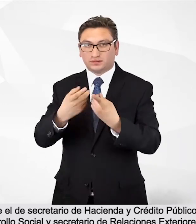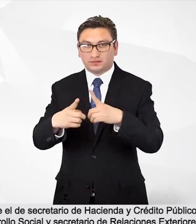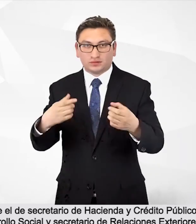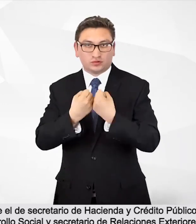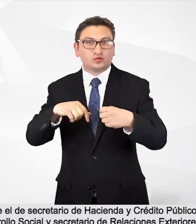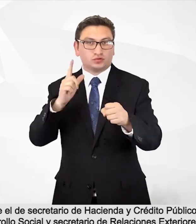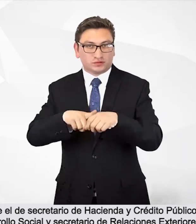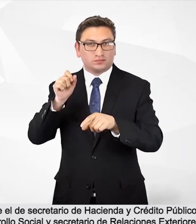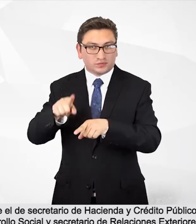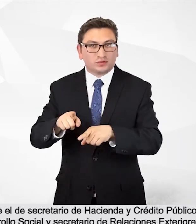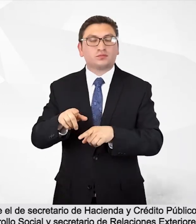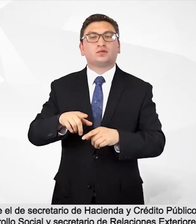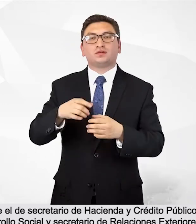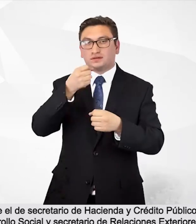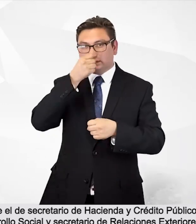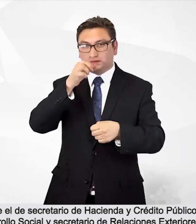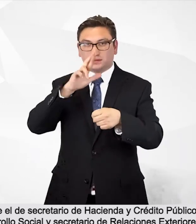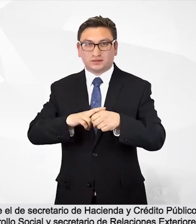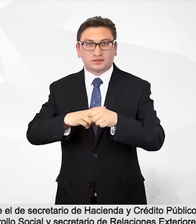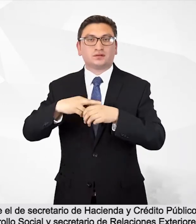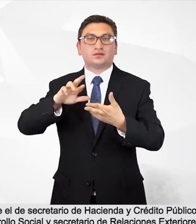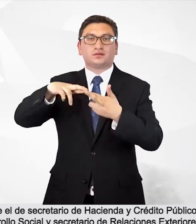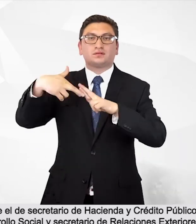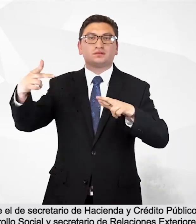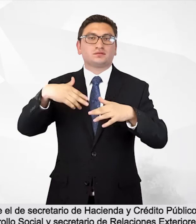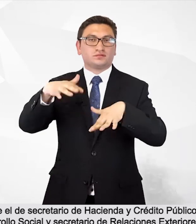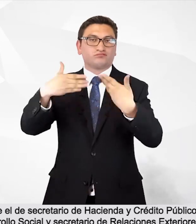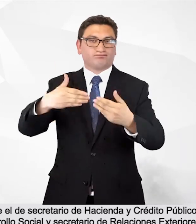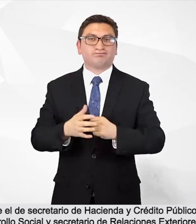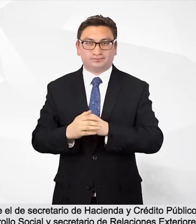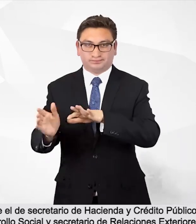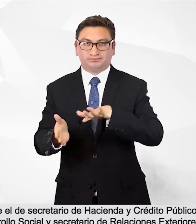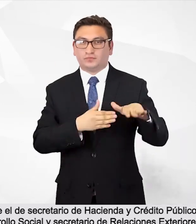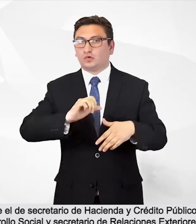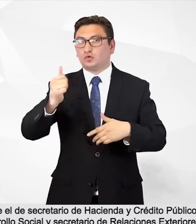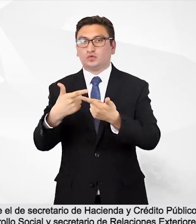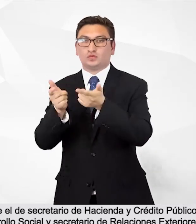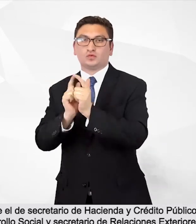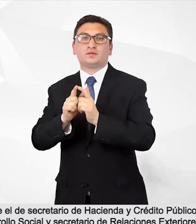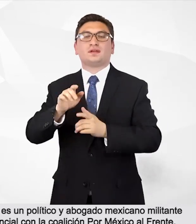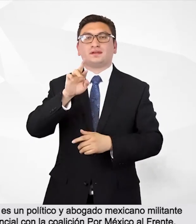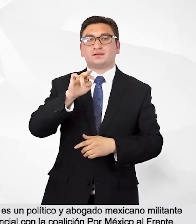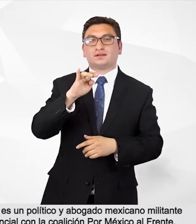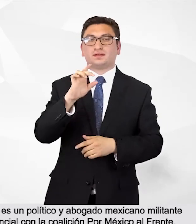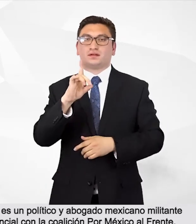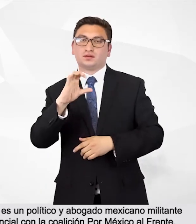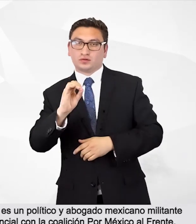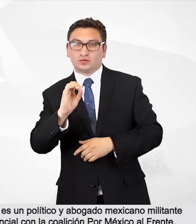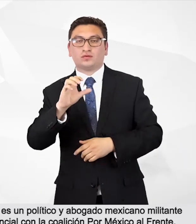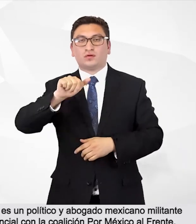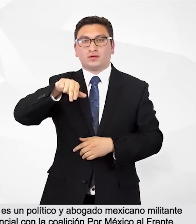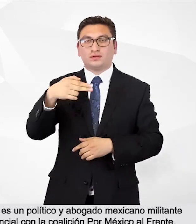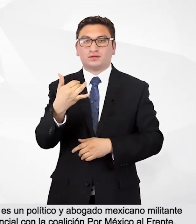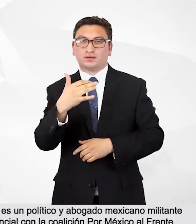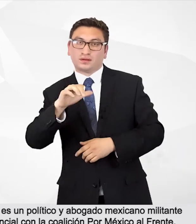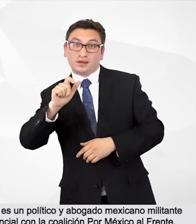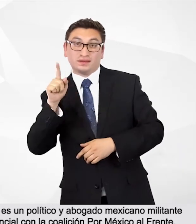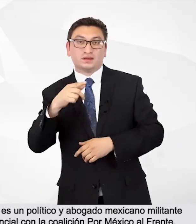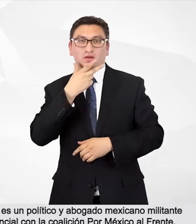sexenio fue secretario de Desarrollo Social y secretario de Relaciones Exteriores. Ricardo Anaya. Proviniente de Querétaro, es